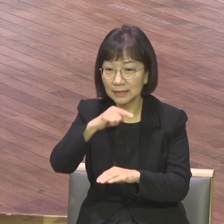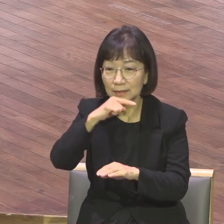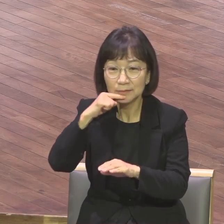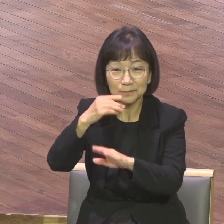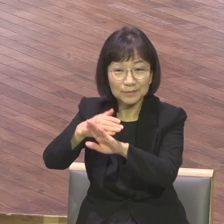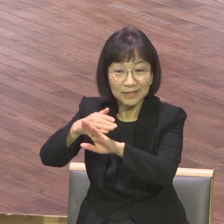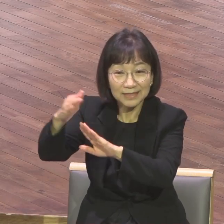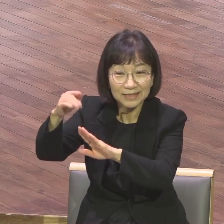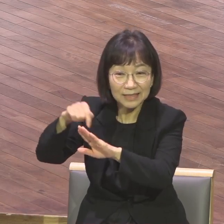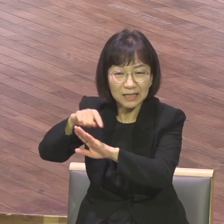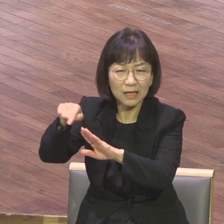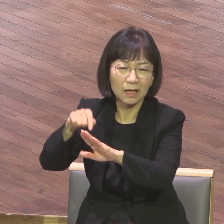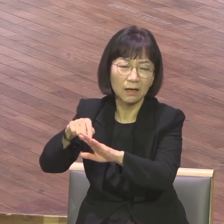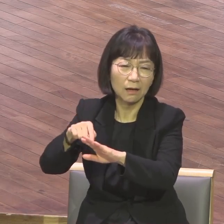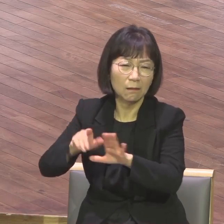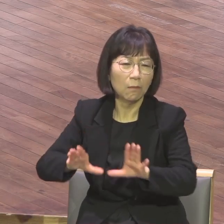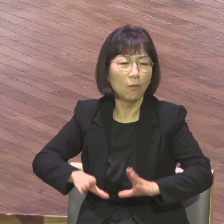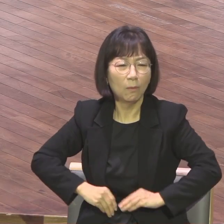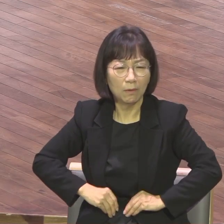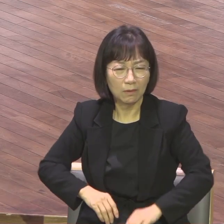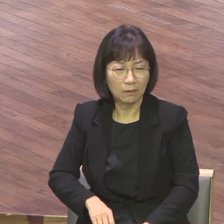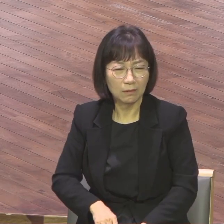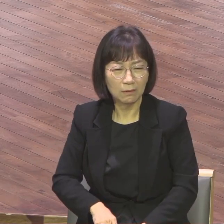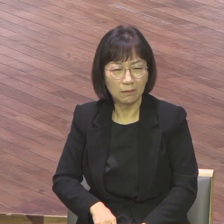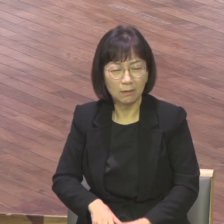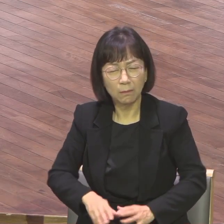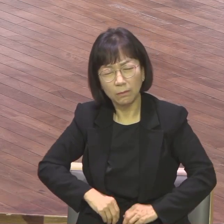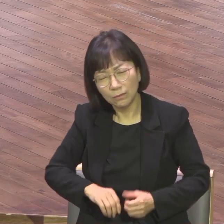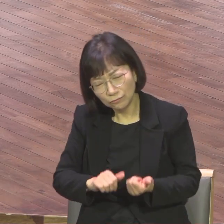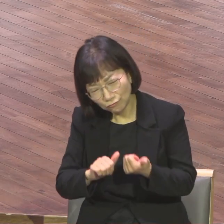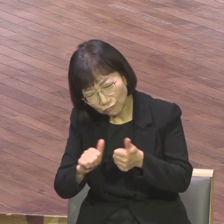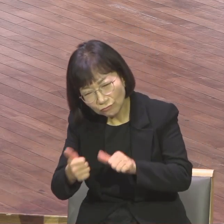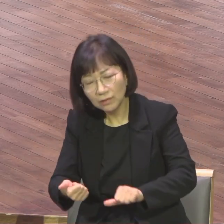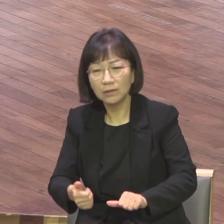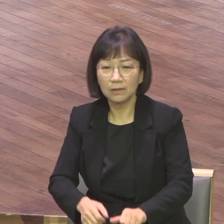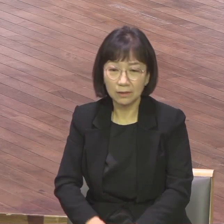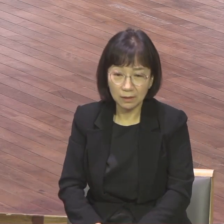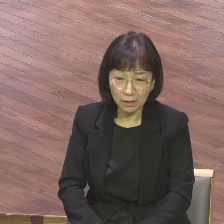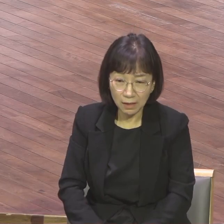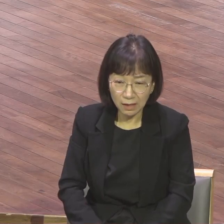지구촌에서 먹을 거에서 굶어 죽어 있어. 아사 아십니까?